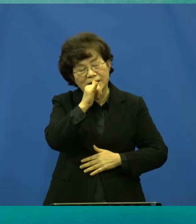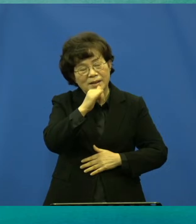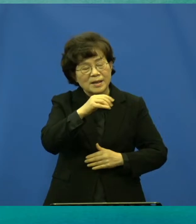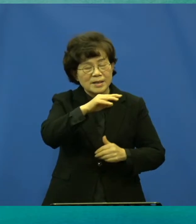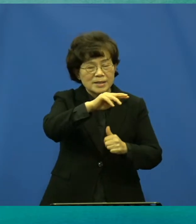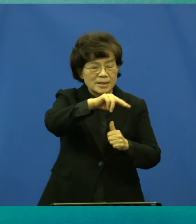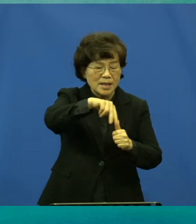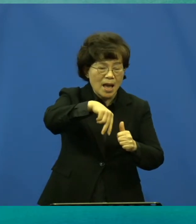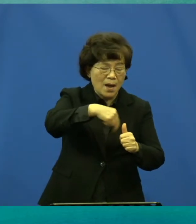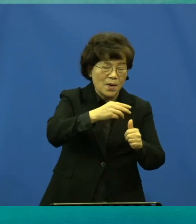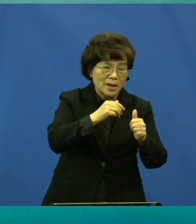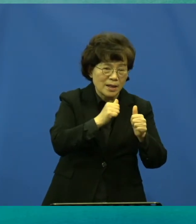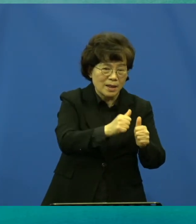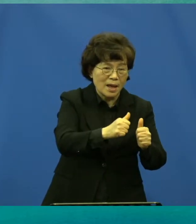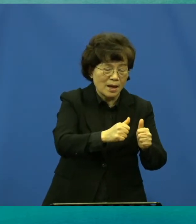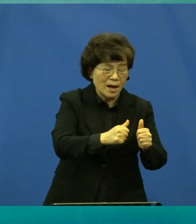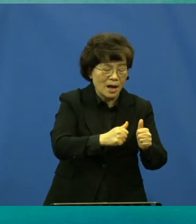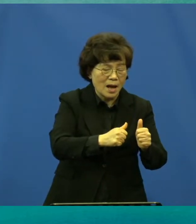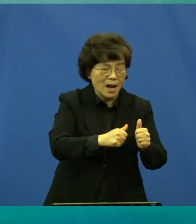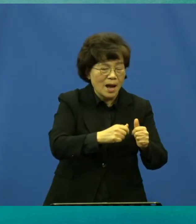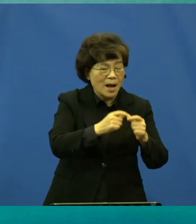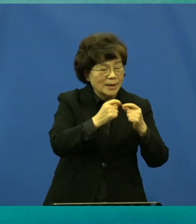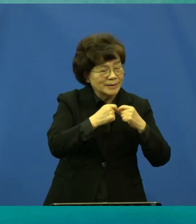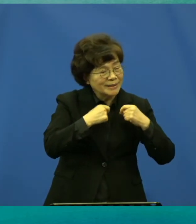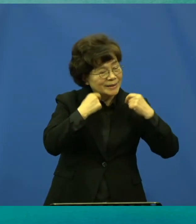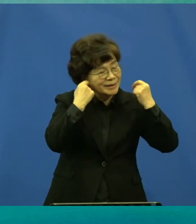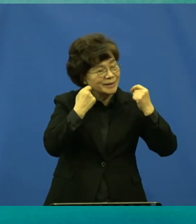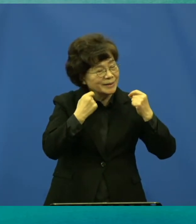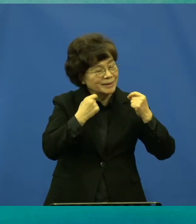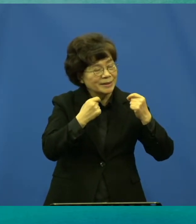상황에 초점을 맞추면 힘들어져, 인생이.